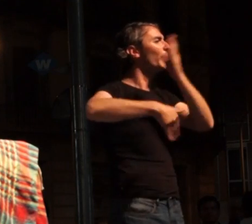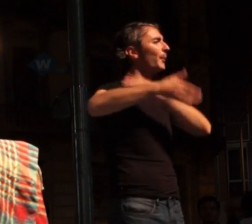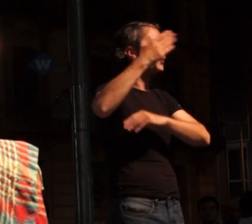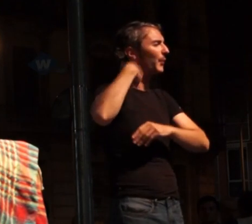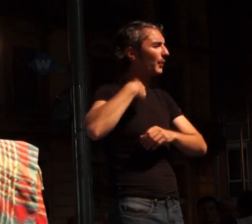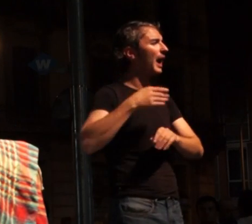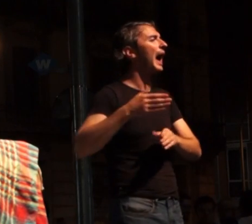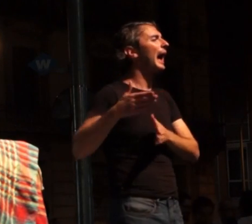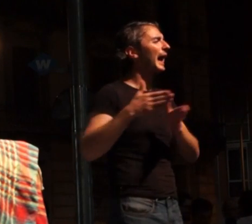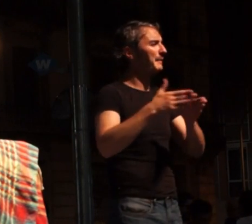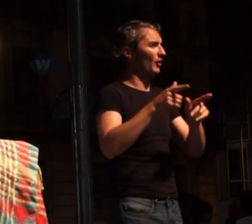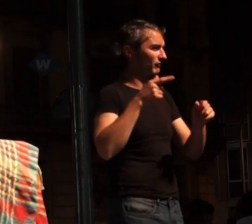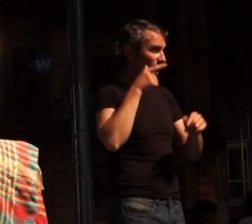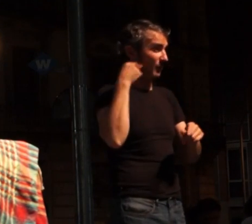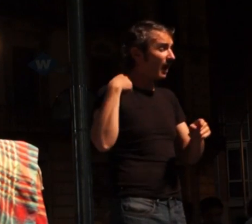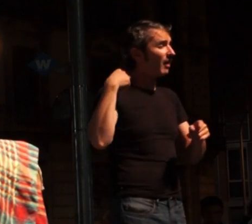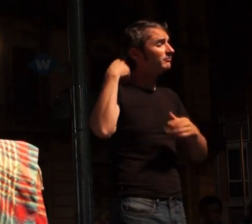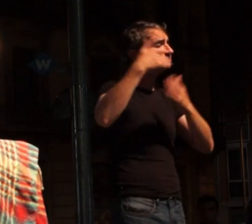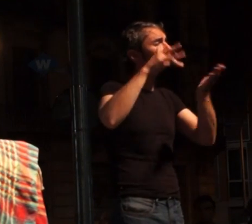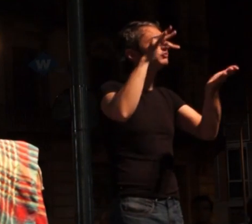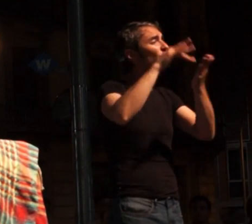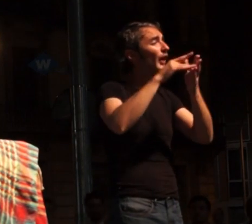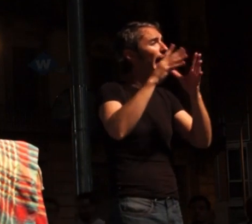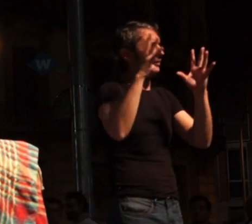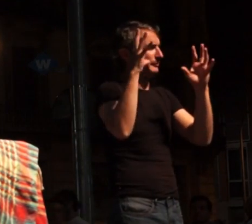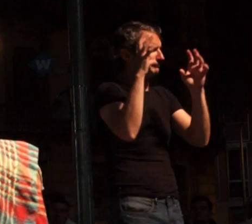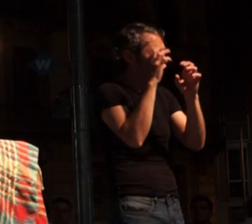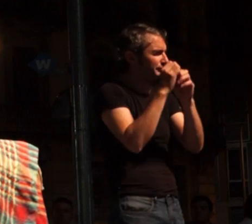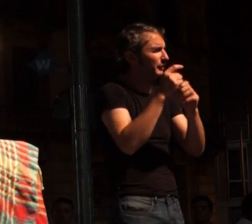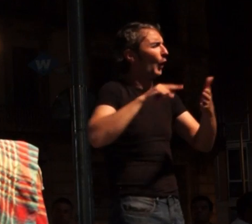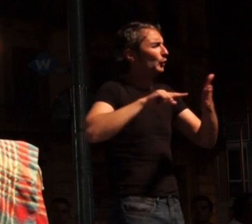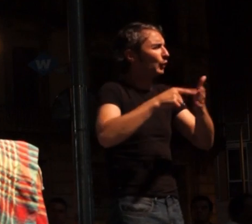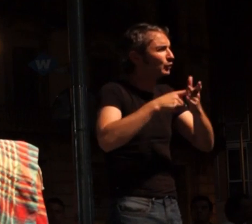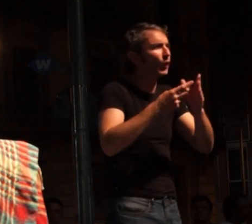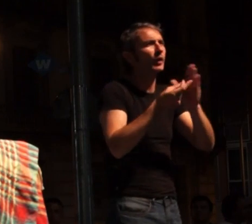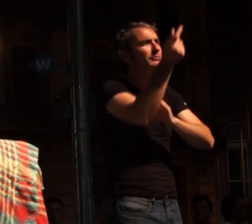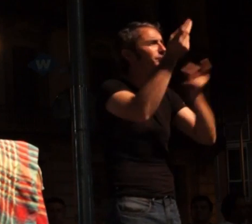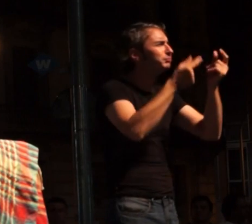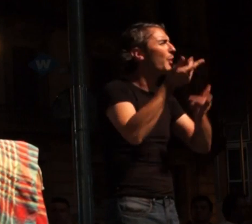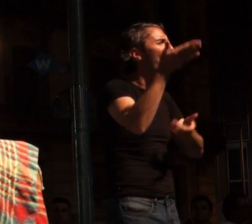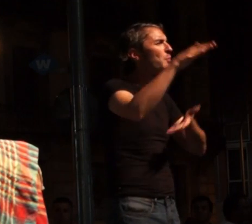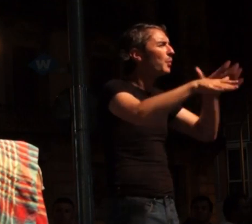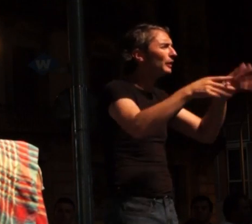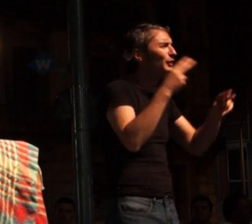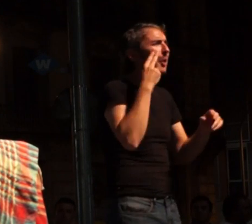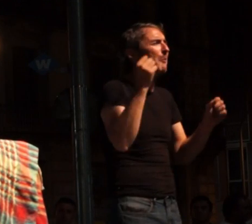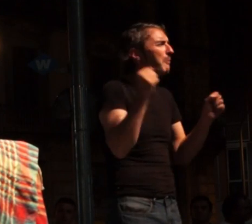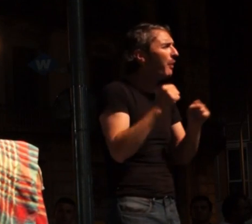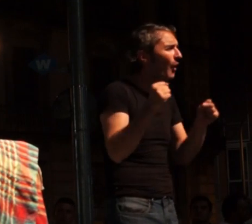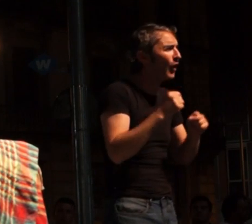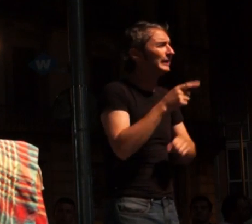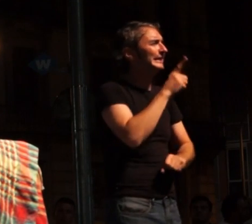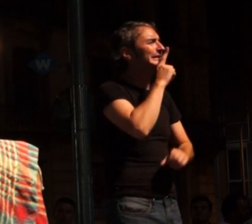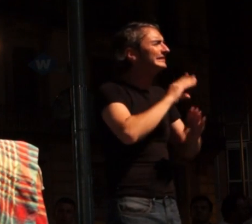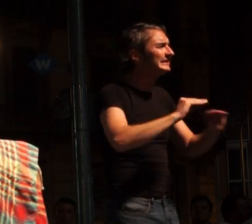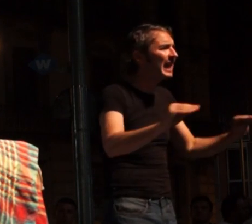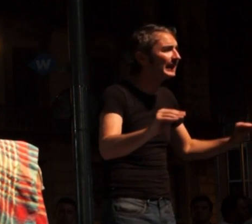llarg. Vingueren anys foscos, repressió, tortura, exili i mort. por,